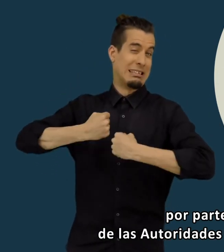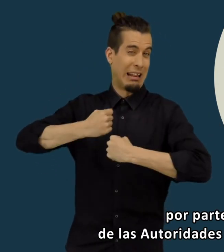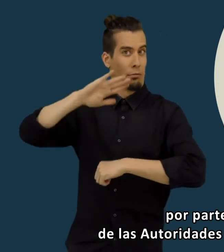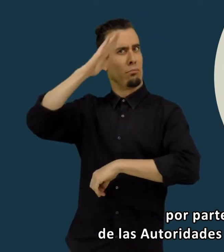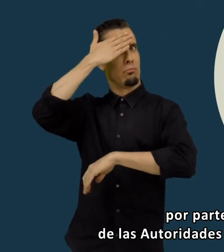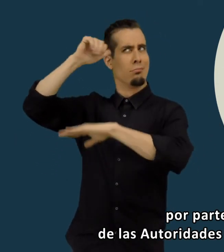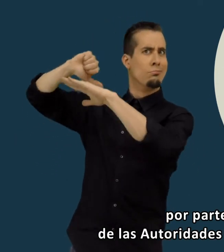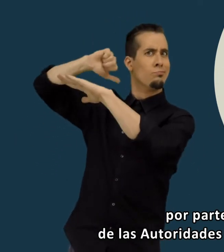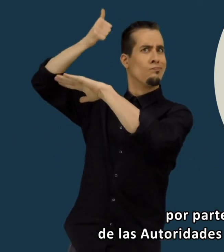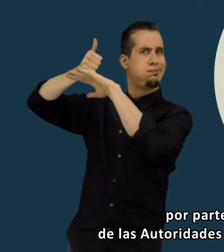sanitarias.